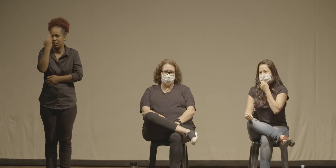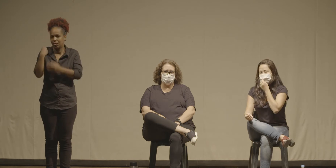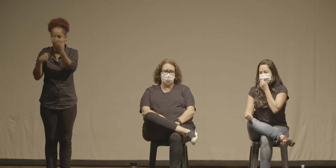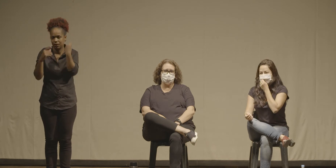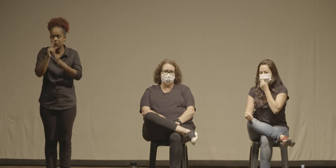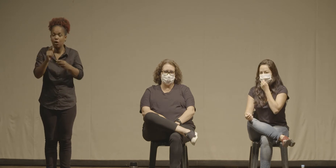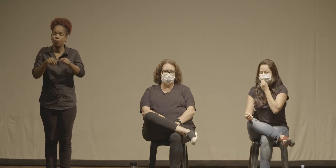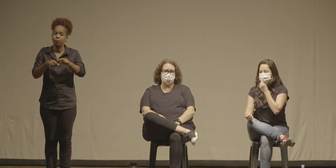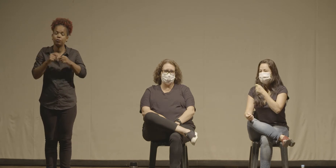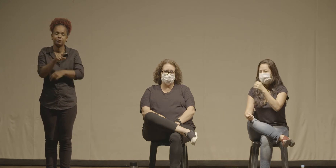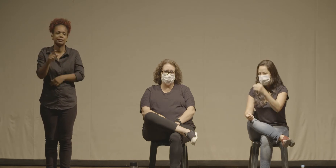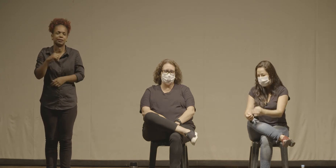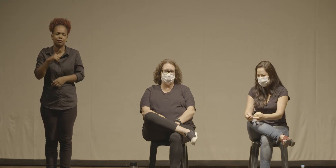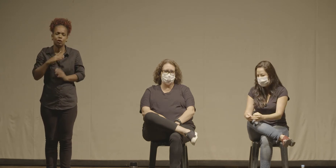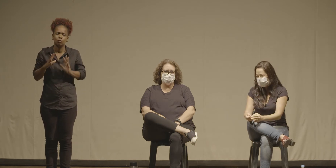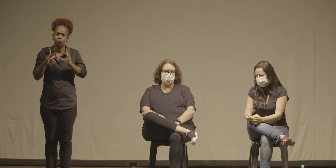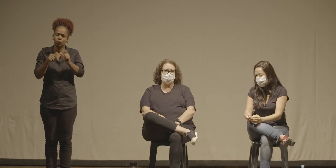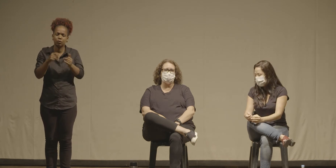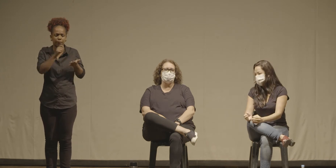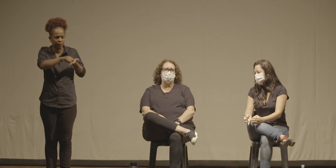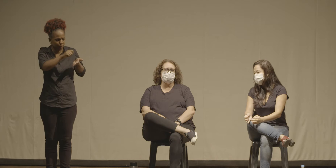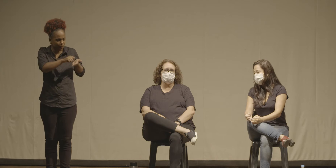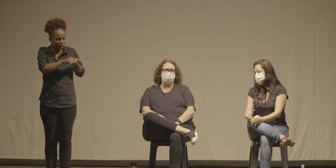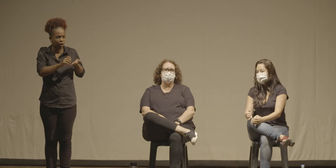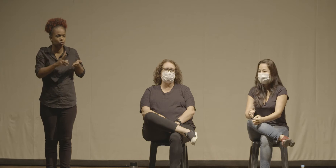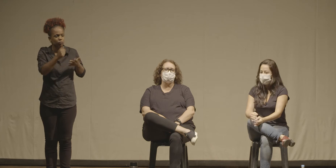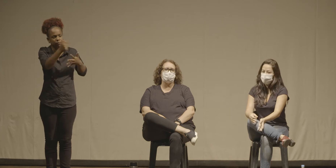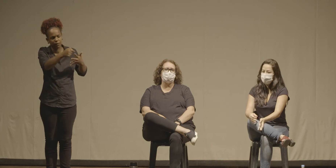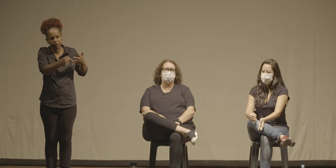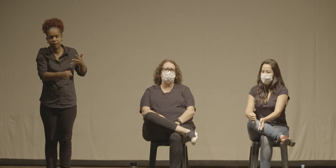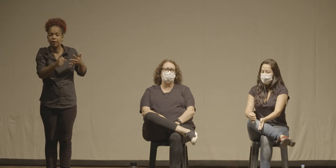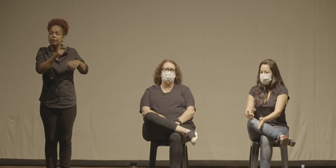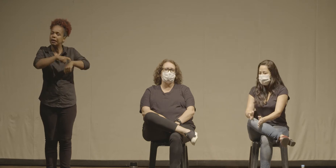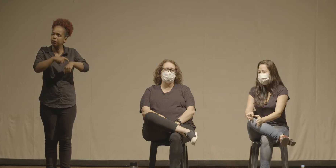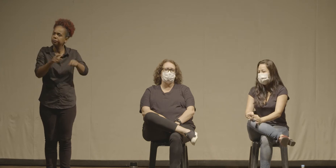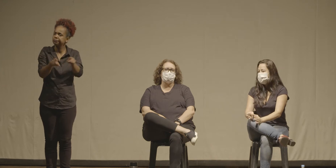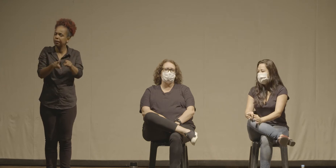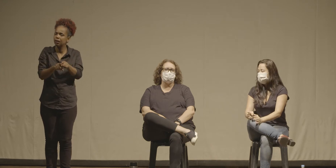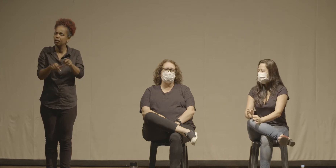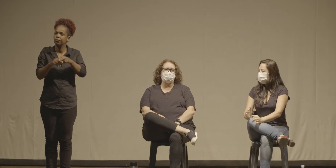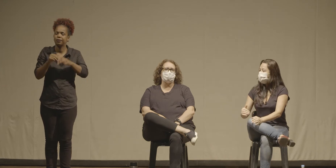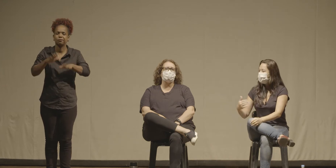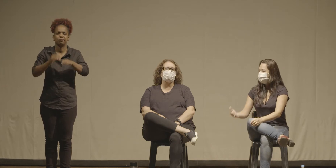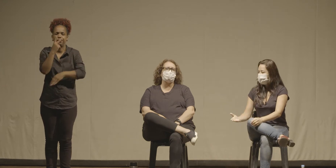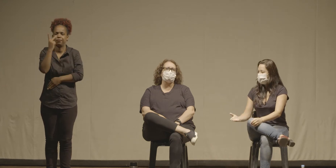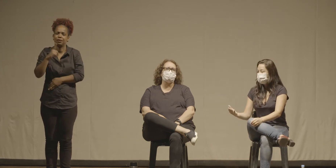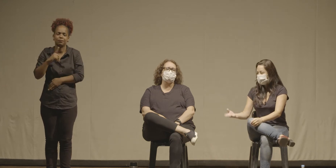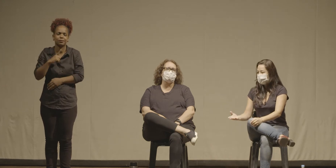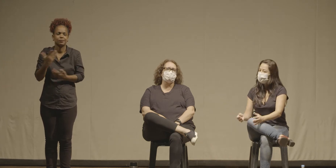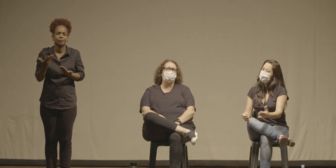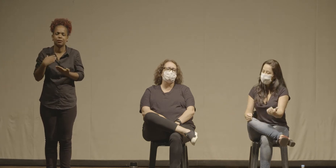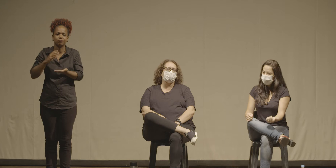Você tem que fazer tudo na ponta do lápis, não só de dinheiro, mas de tempo. Porque mesmo quando a pessoa não está